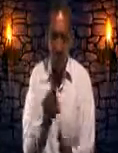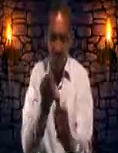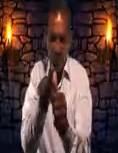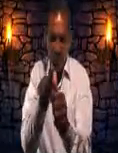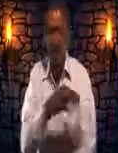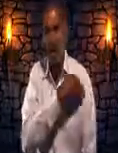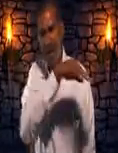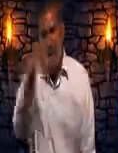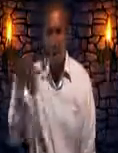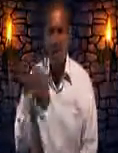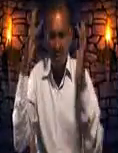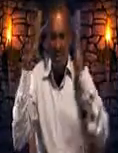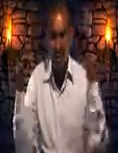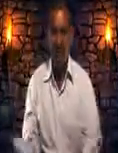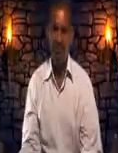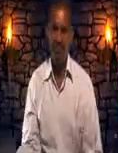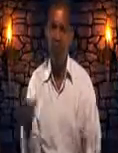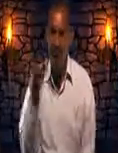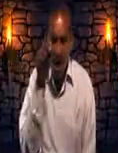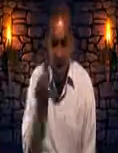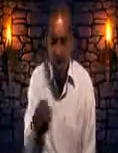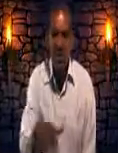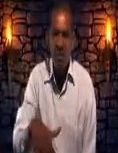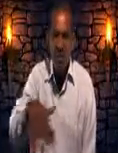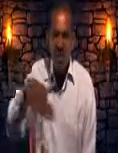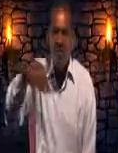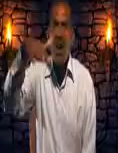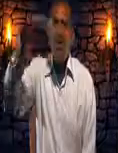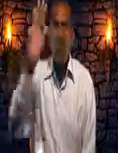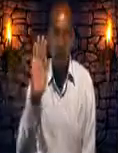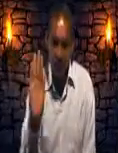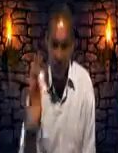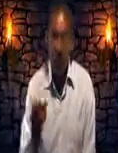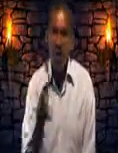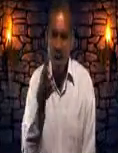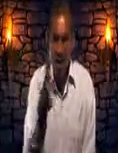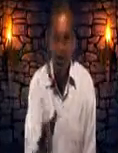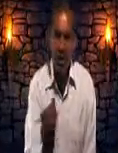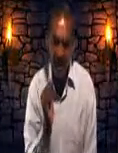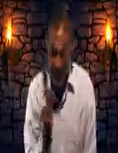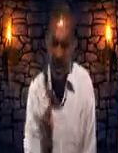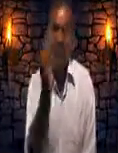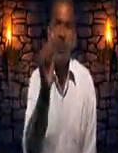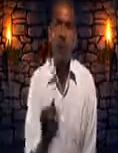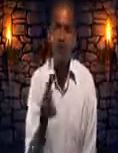இன்னான் என்பதும் எங்களுக்கு தெரியாது. இவன் வயதுள்ளவனாய் இருக்கிறான், இவனை